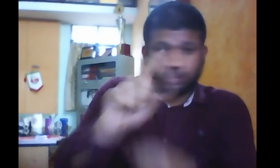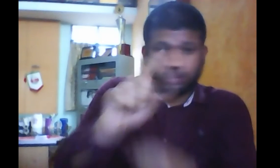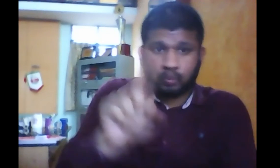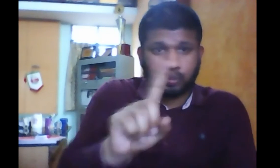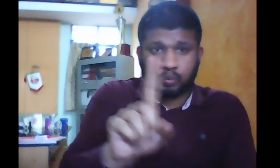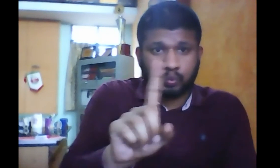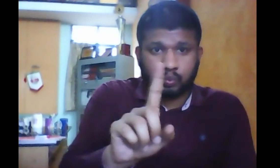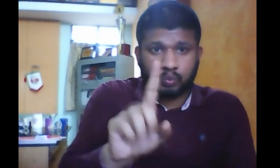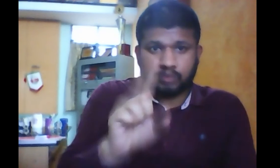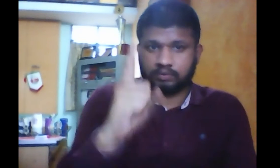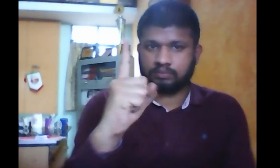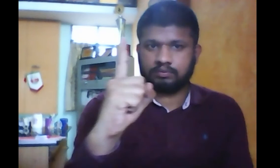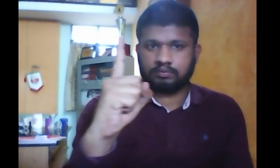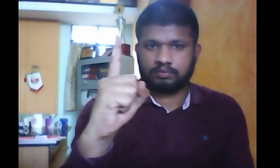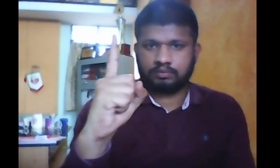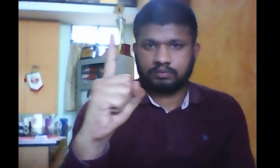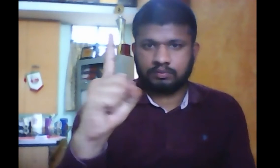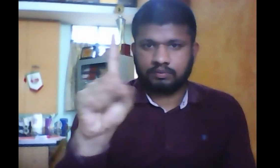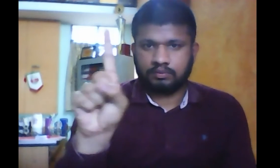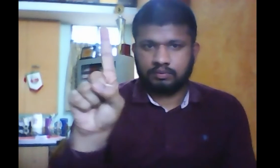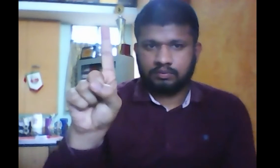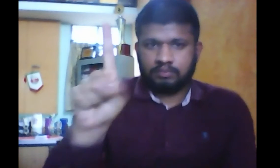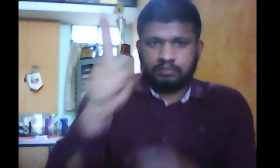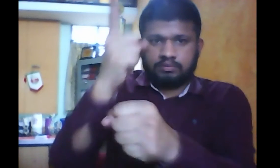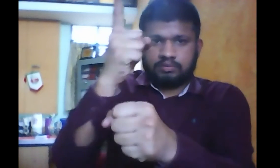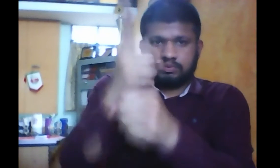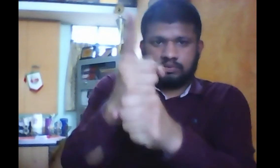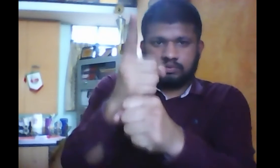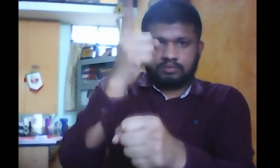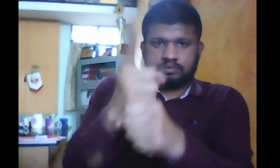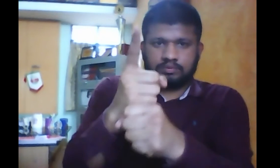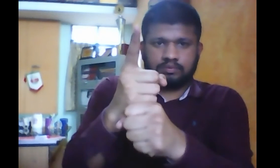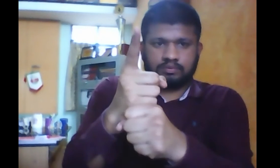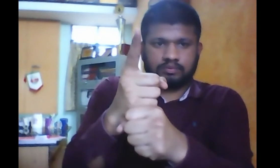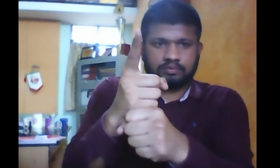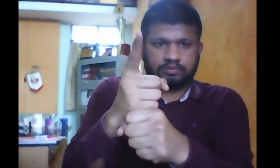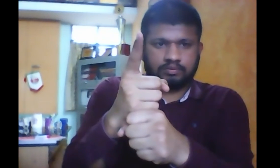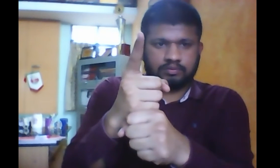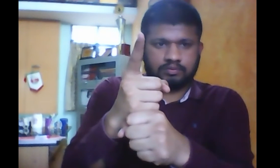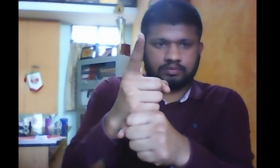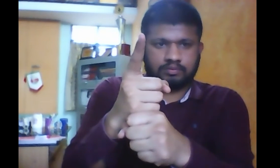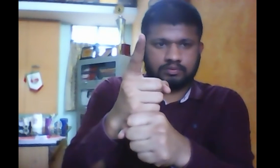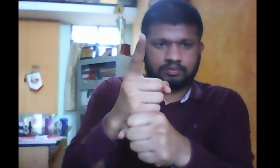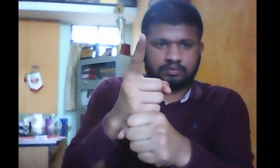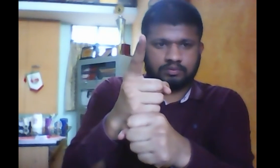Virali, thumb down, index finger आगे. Right. Teacher. Good.